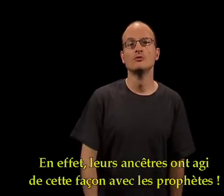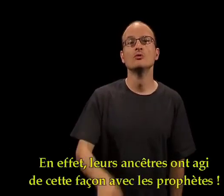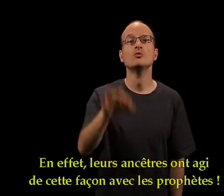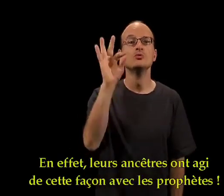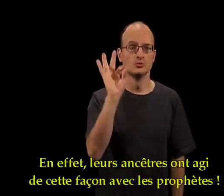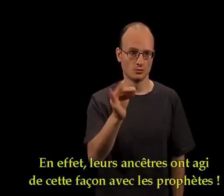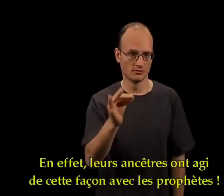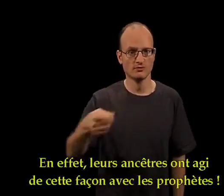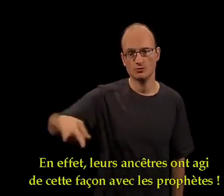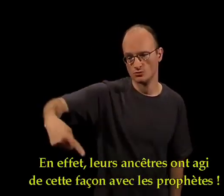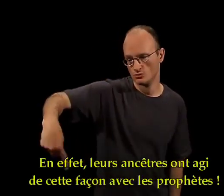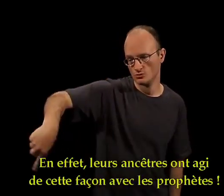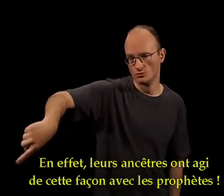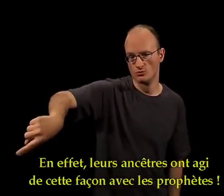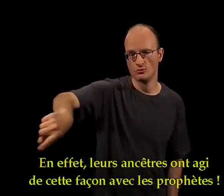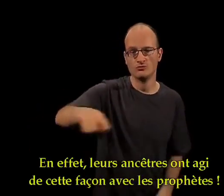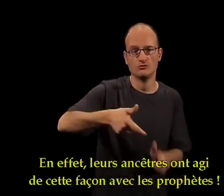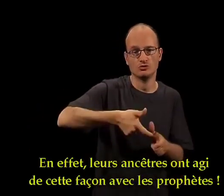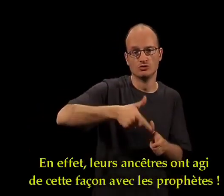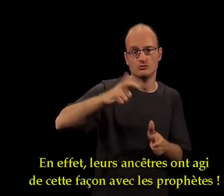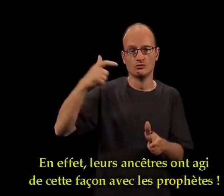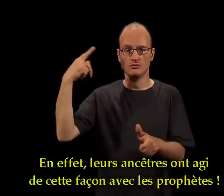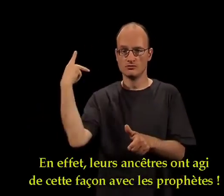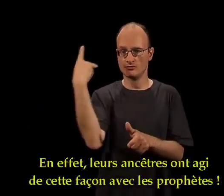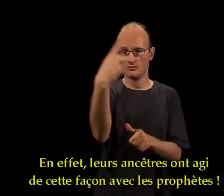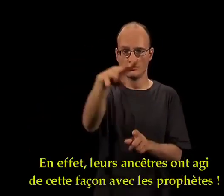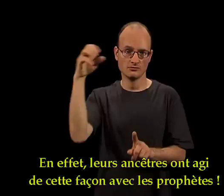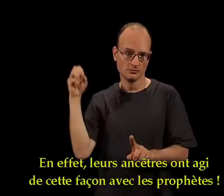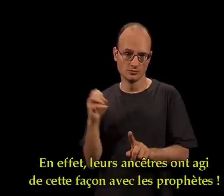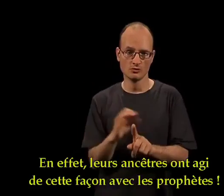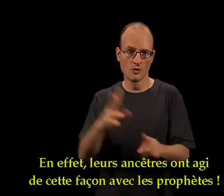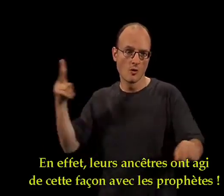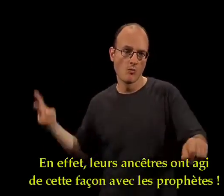En effet, leurs ancêtres ont agi de cette façon avec les prophètes.